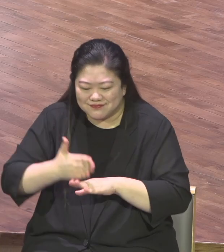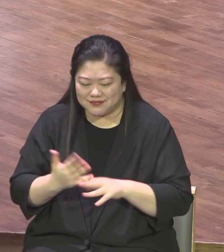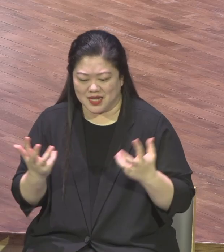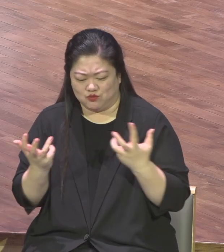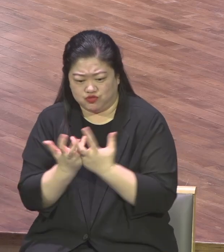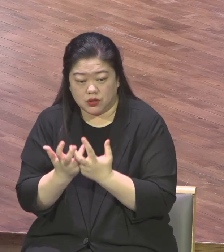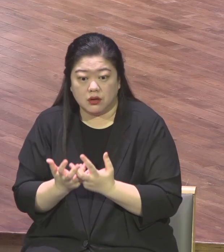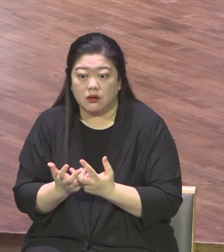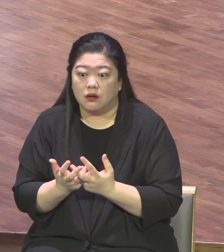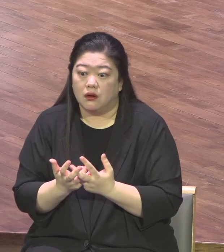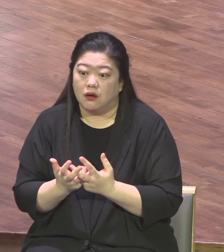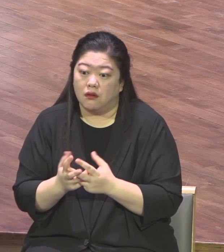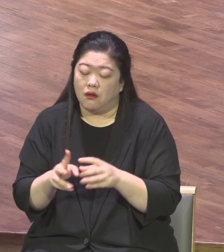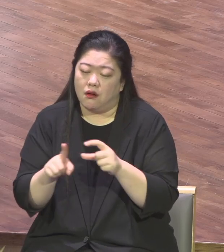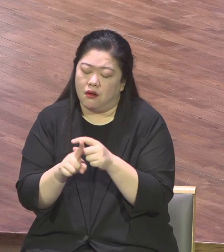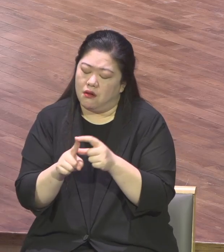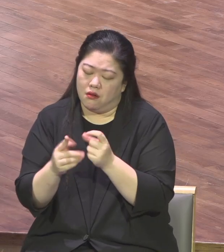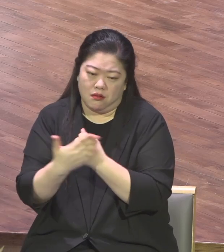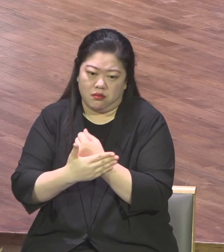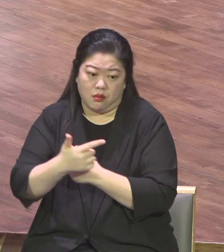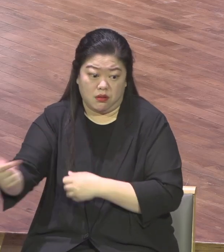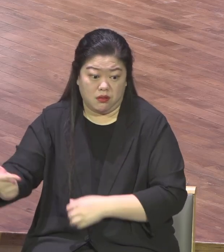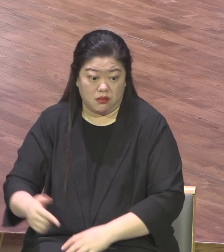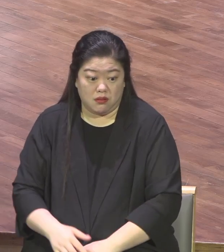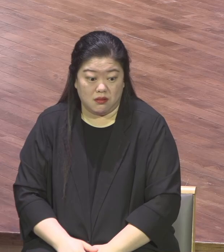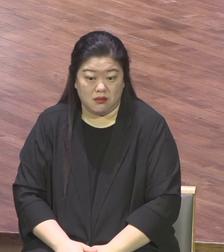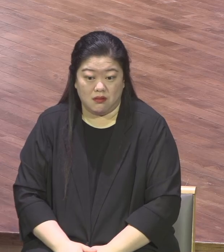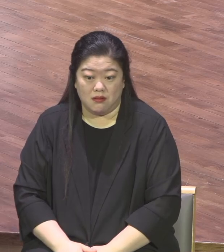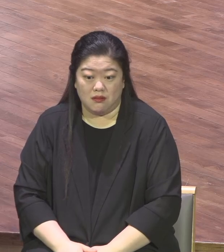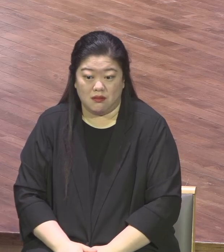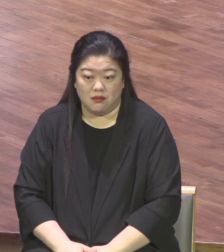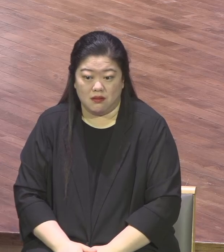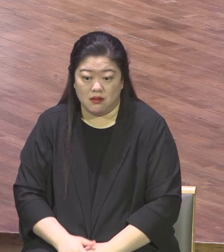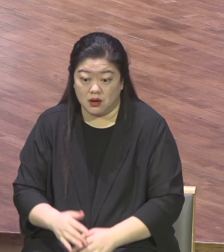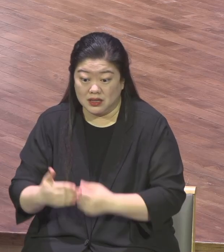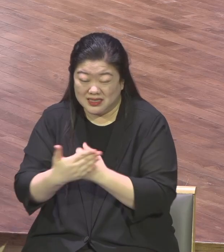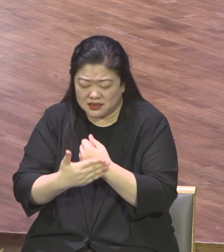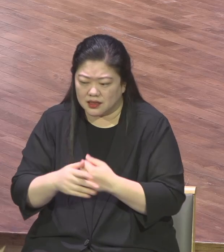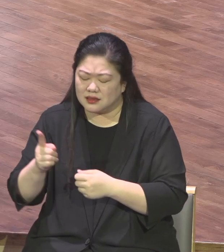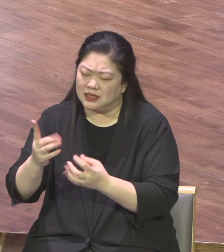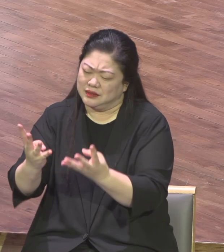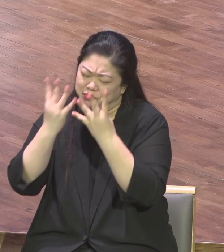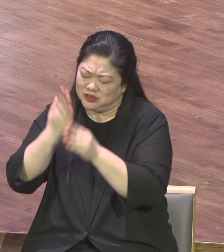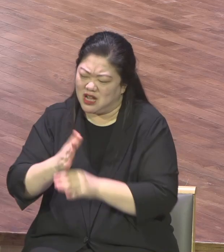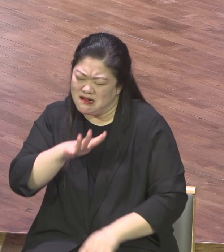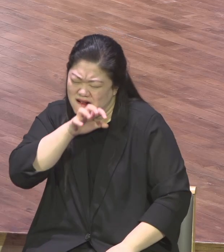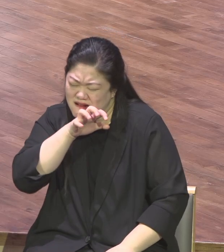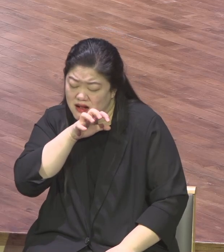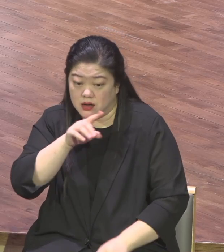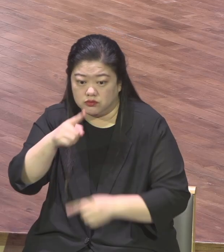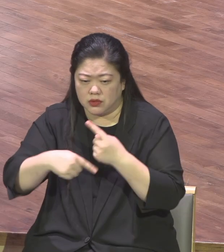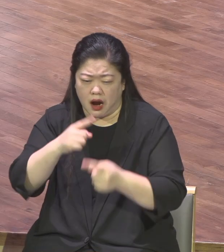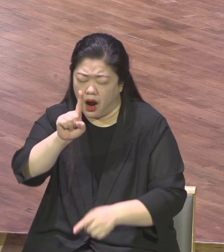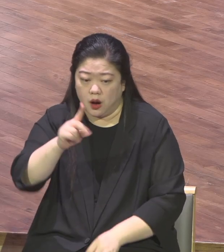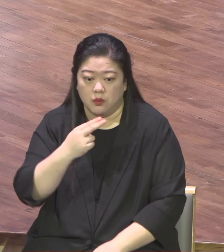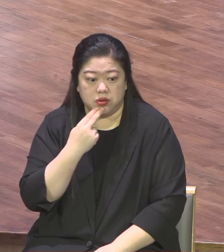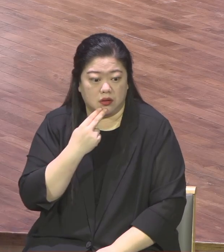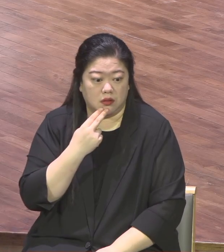속에서도 환경과 전혀 다른 그런 표현을 여기서 하고 있습니다. 그 이유가